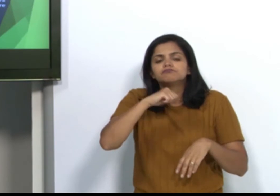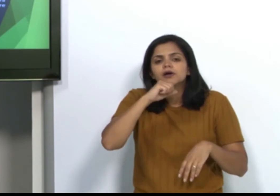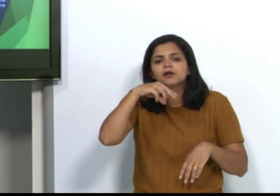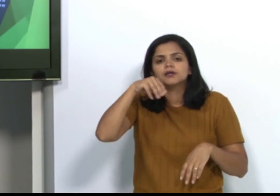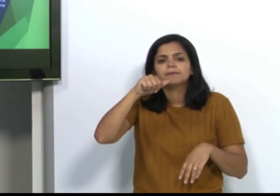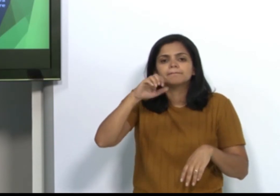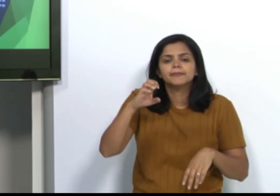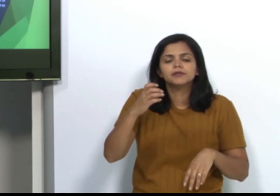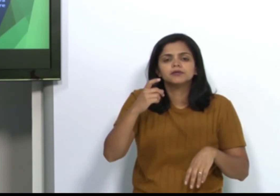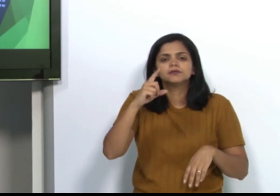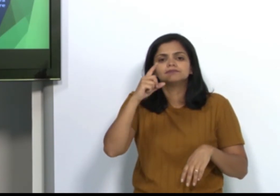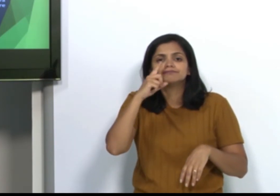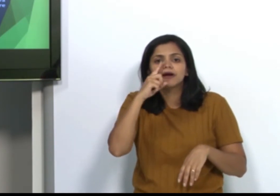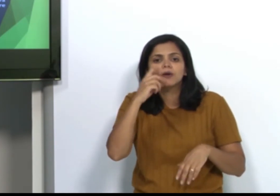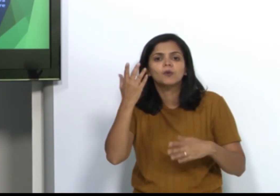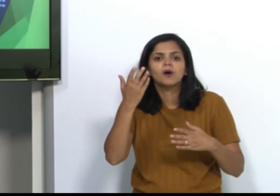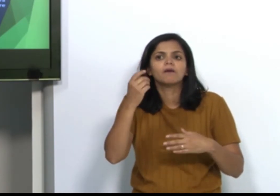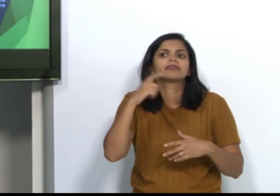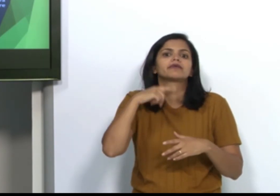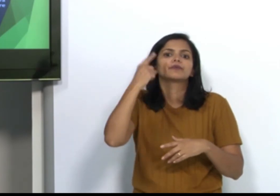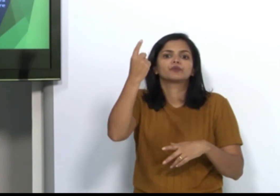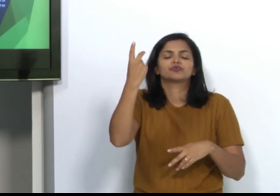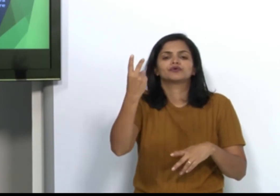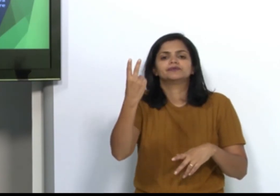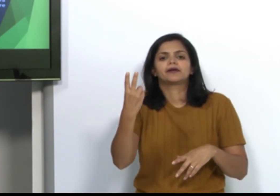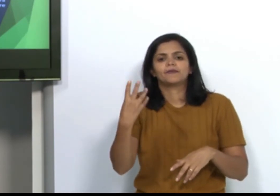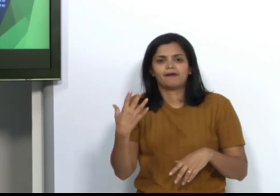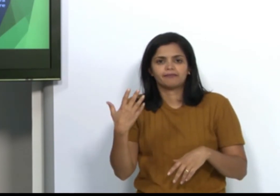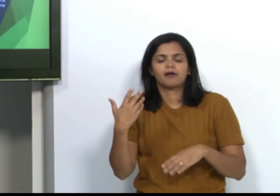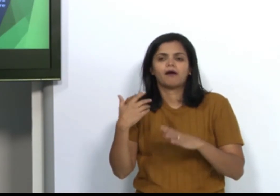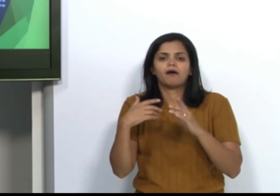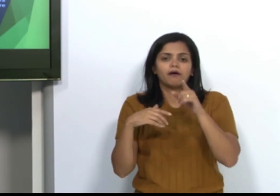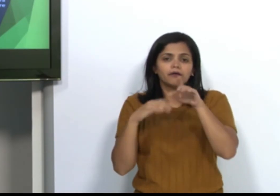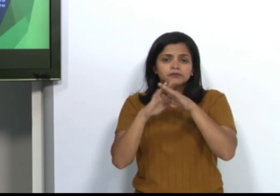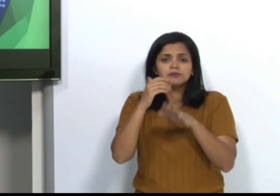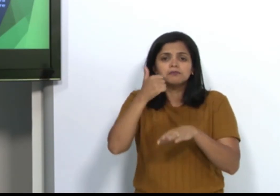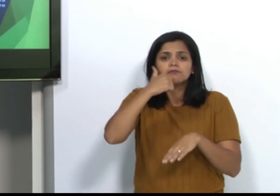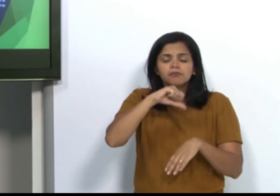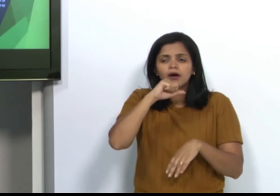Então vai depender do local, né? Temos aí alguns sinais para mãe.